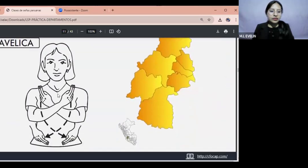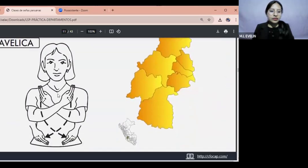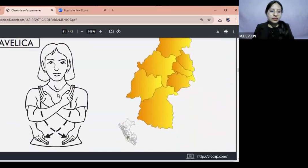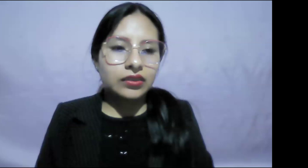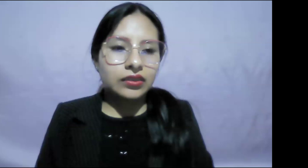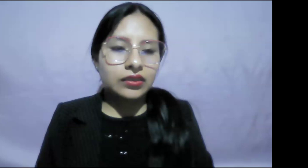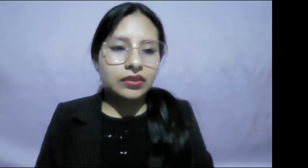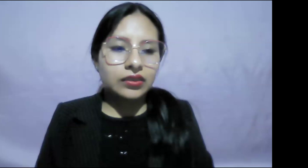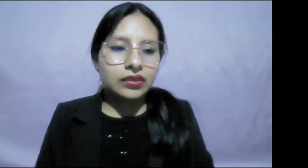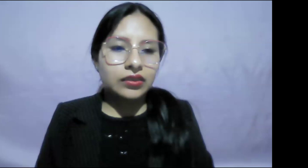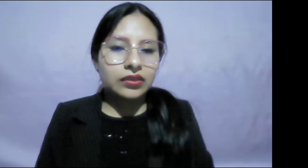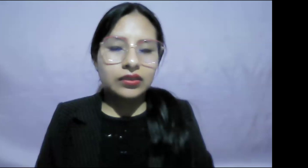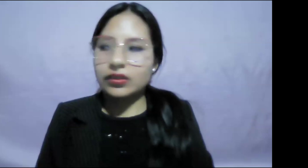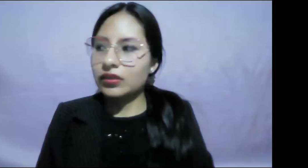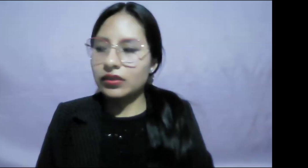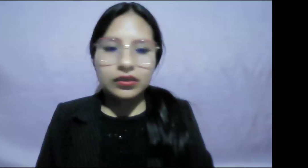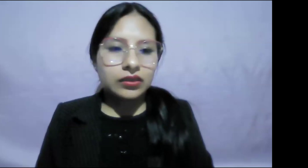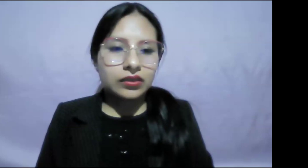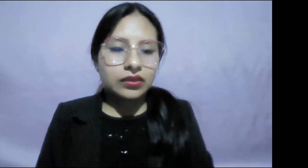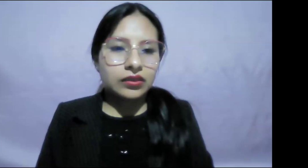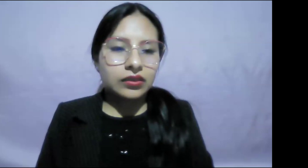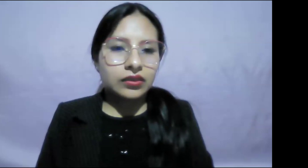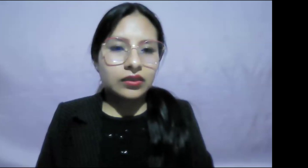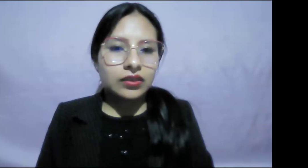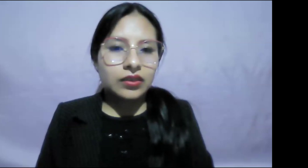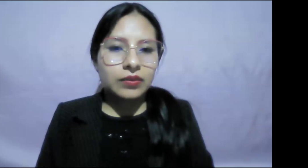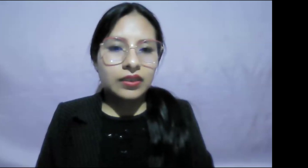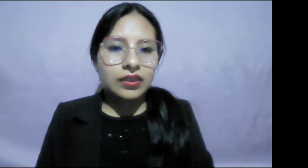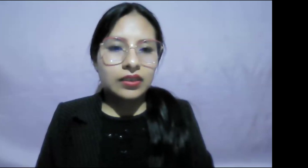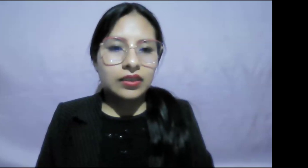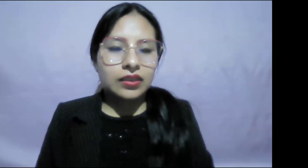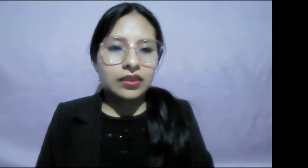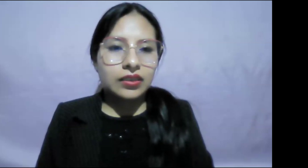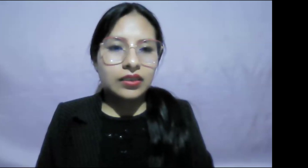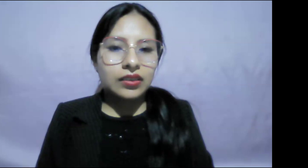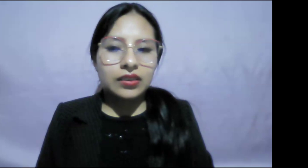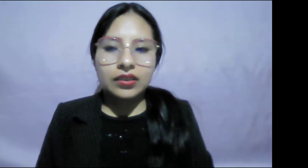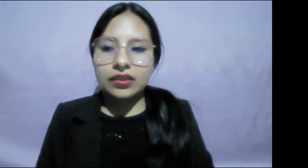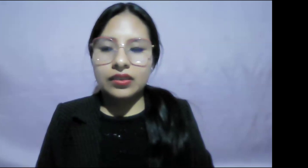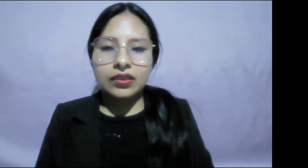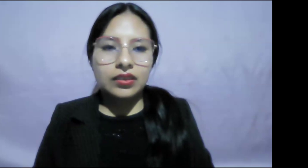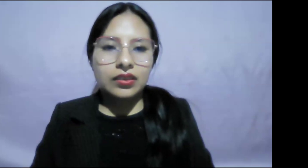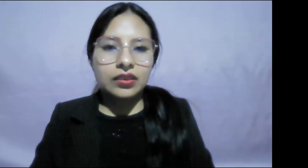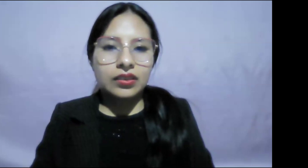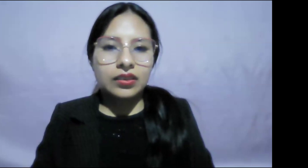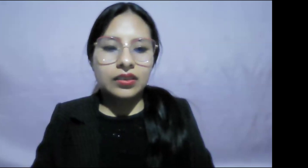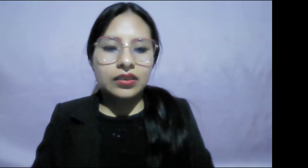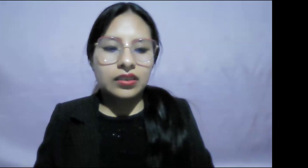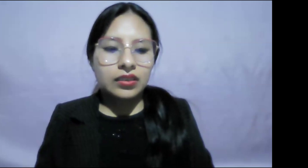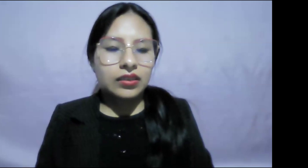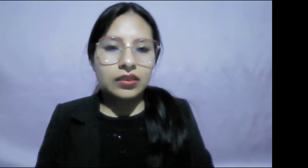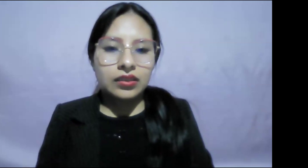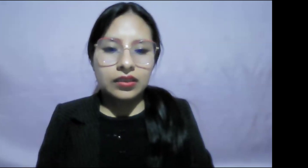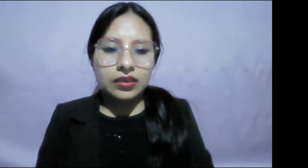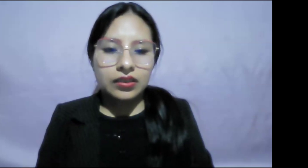huancavelica tierra del mercurio A ver vamos con Mario Antony